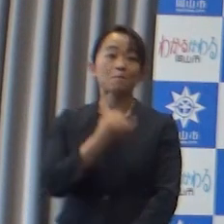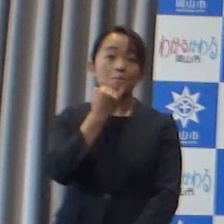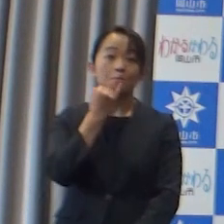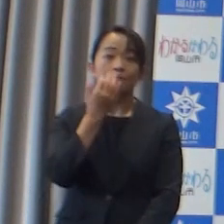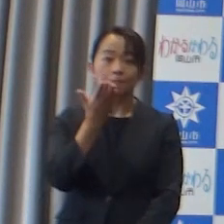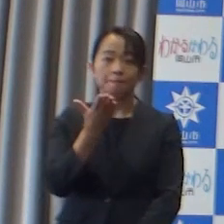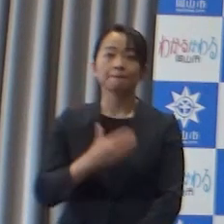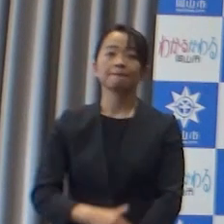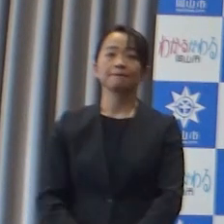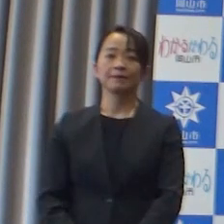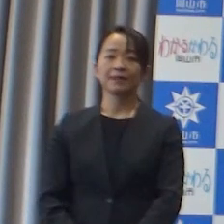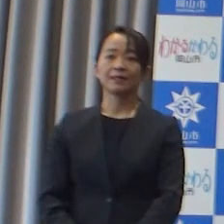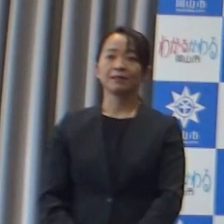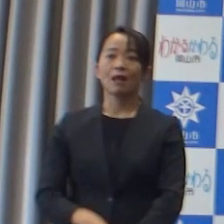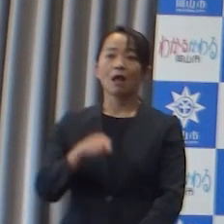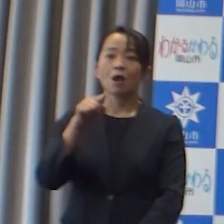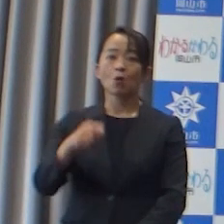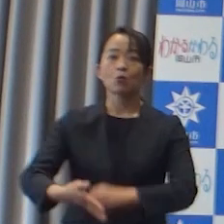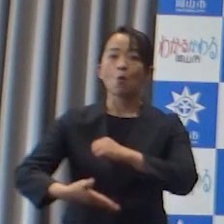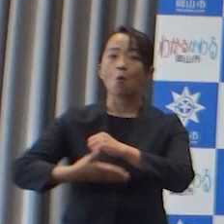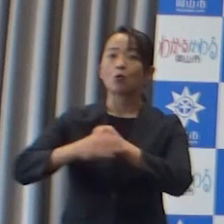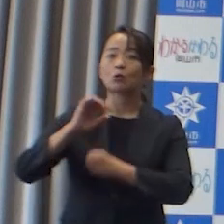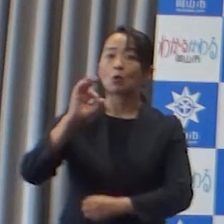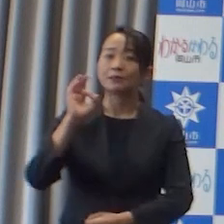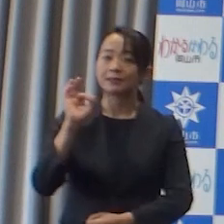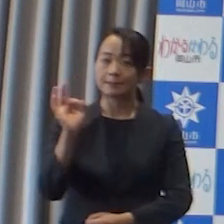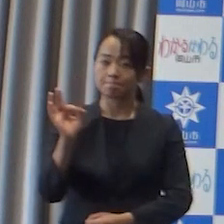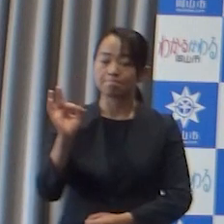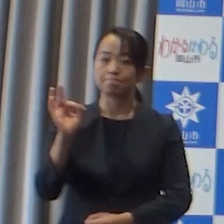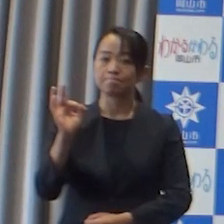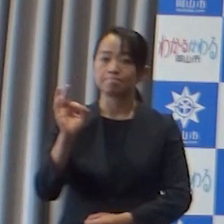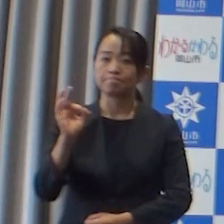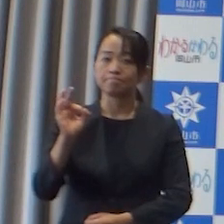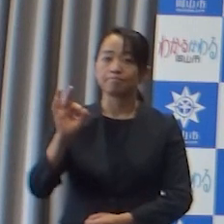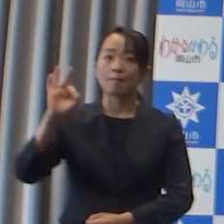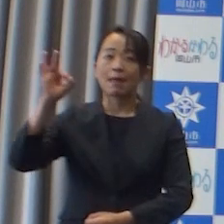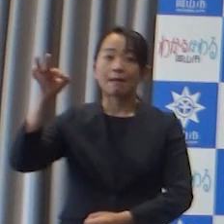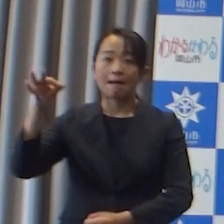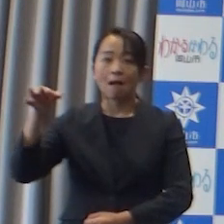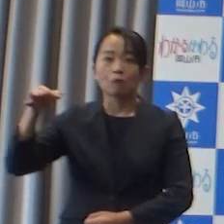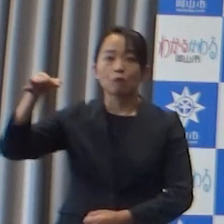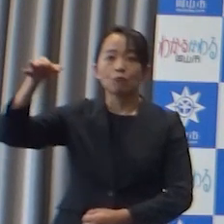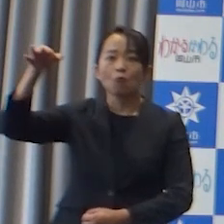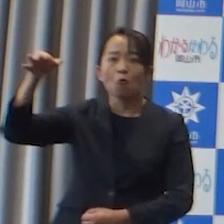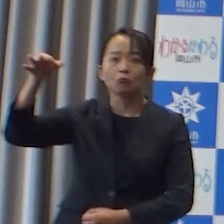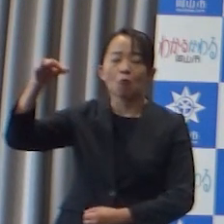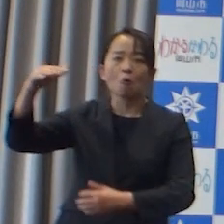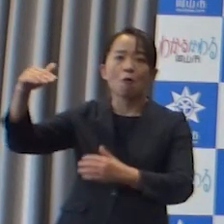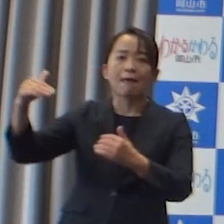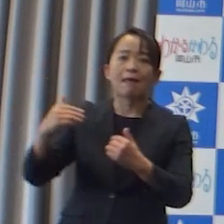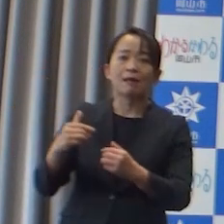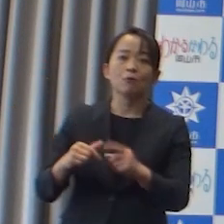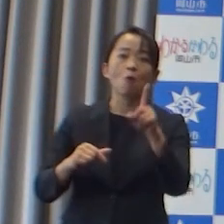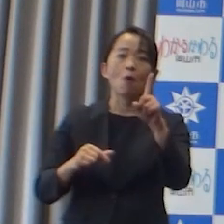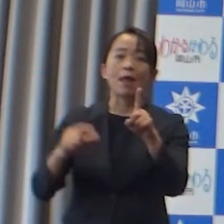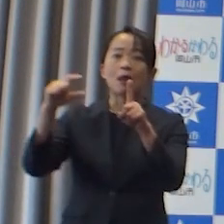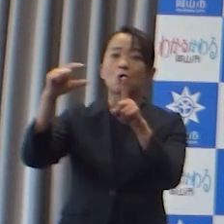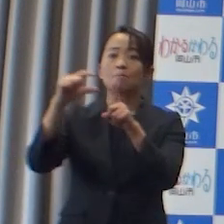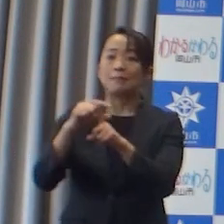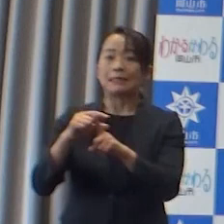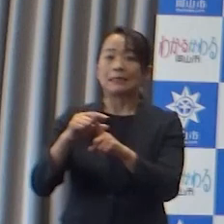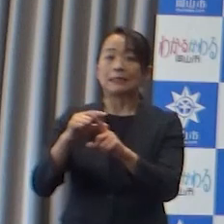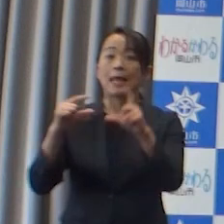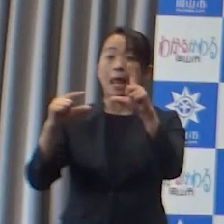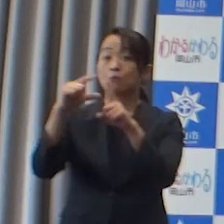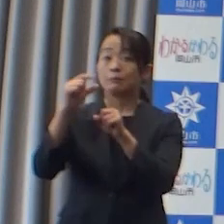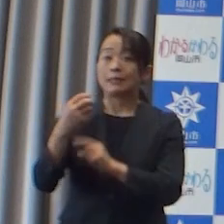よろしいですか。この補助金は価格高騰の影響を受ける LP ガス利用者の負担軽減